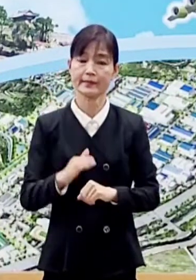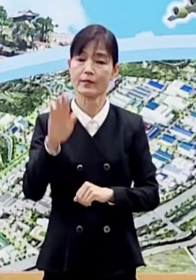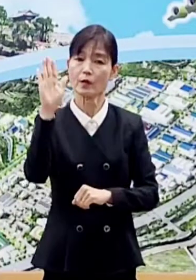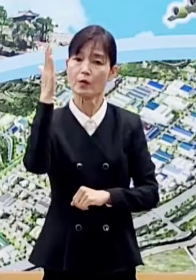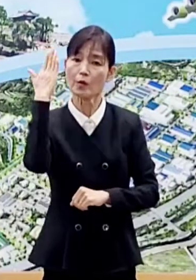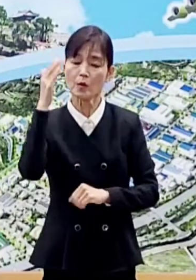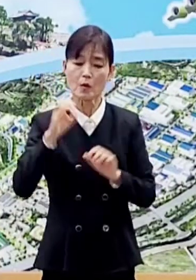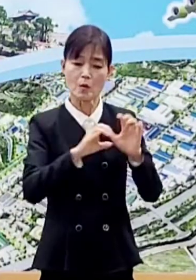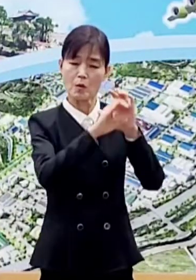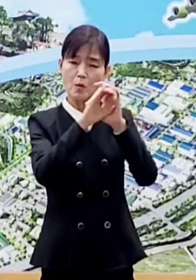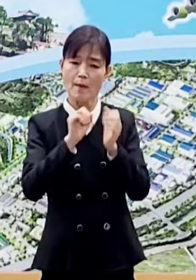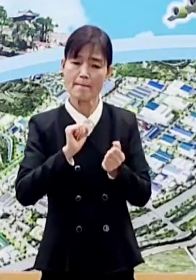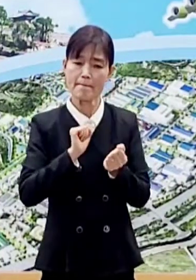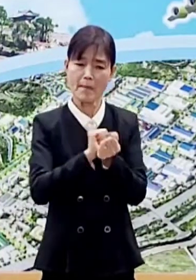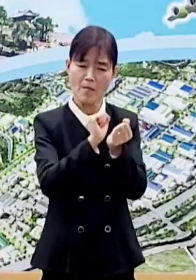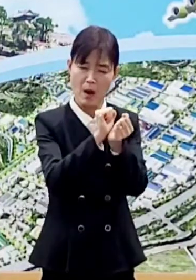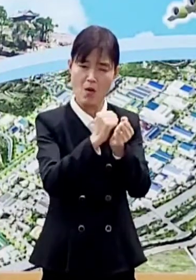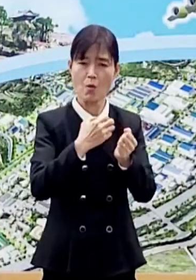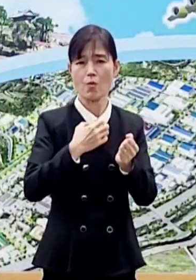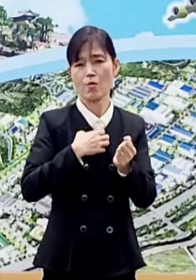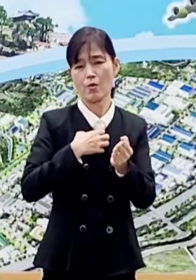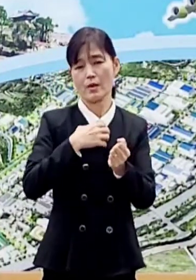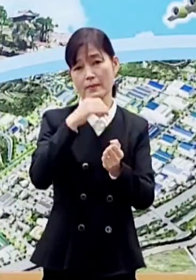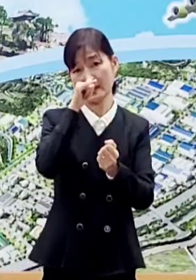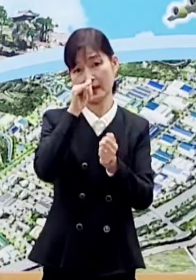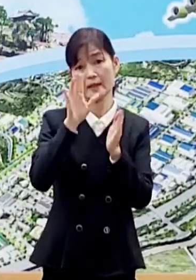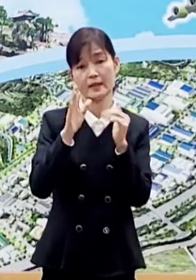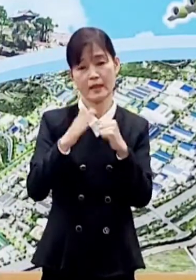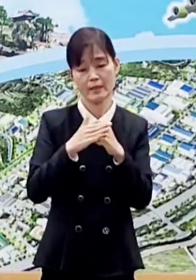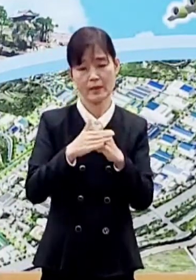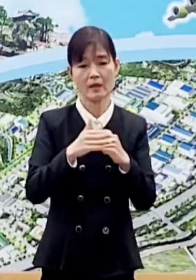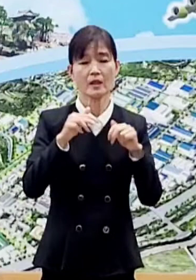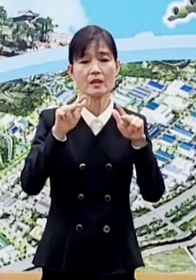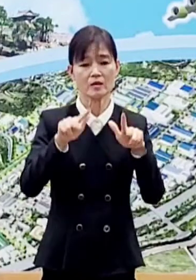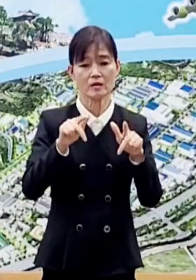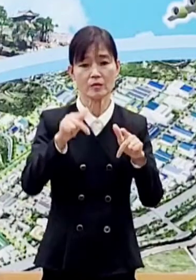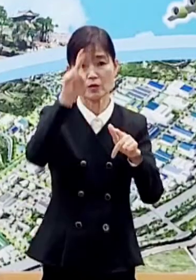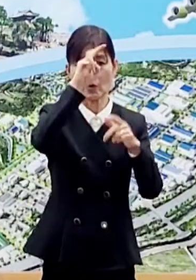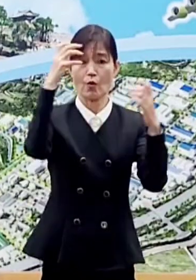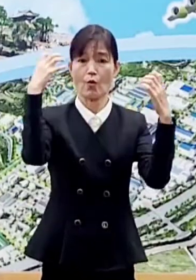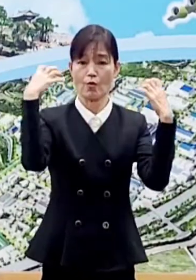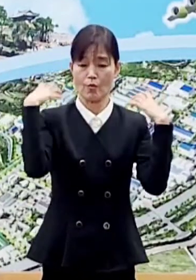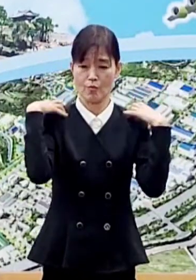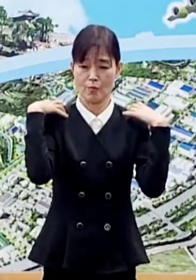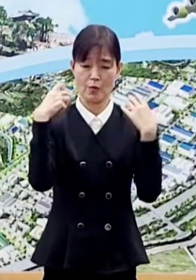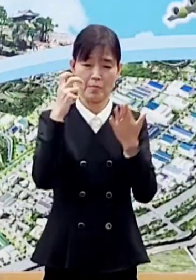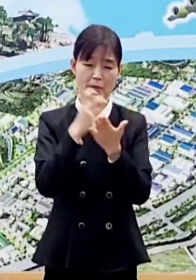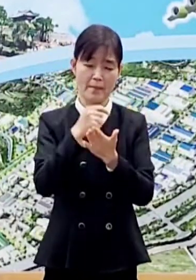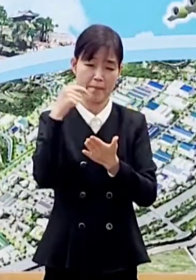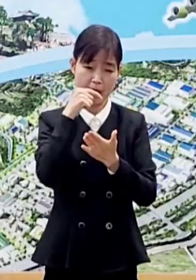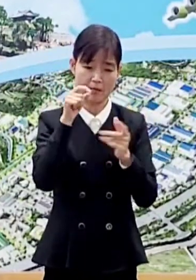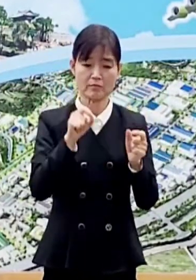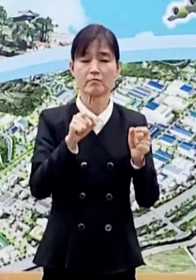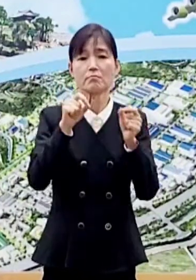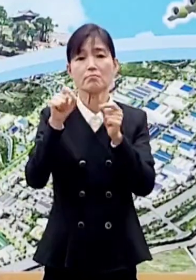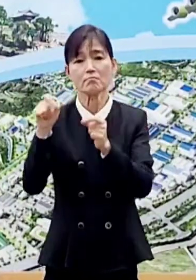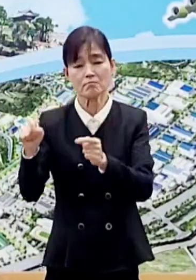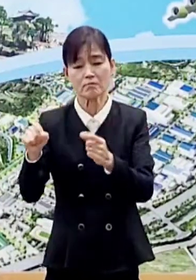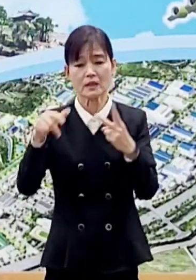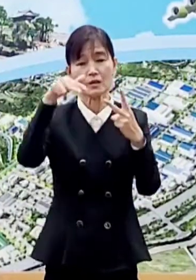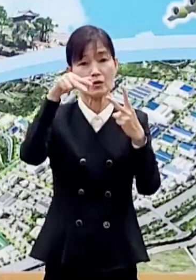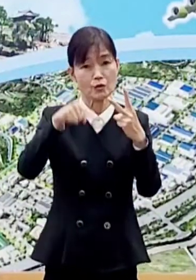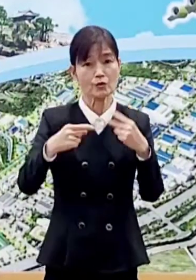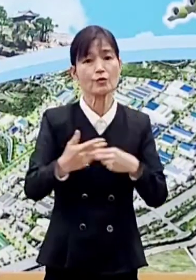최근 코로나19 감염 위기 상황을 감안하여 부득이 연장되는 정부의 강화된 거리두기에 시민